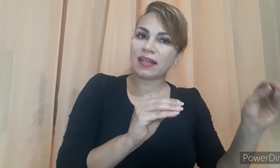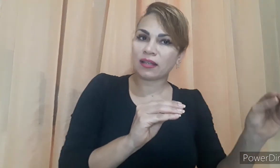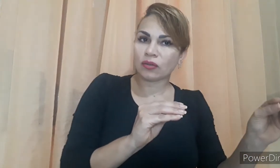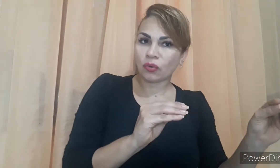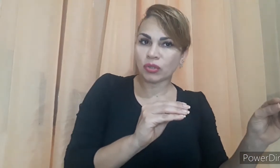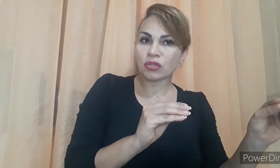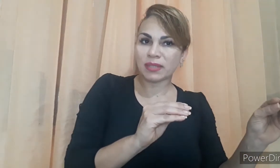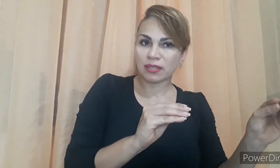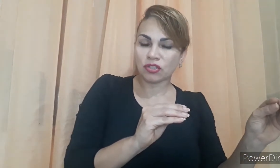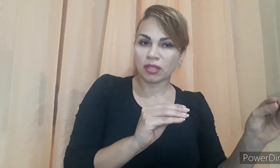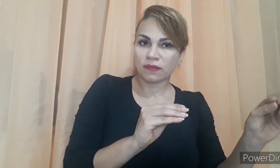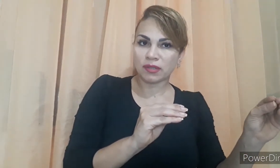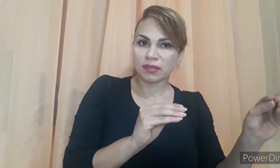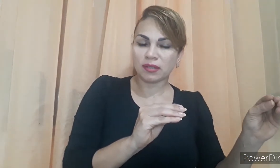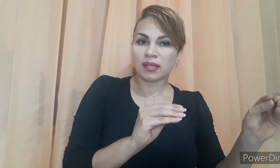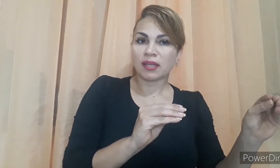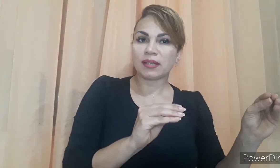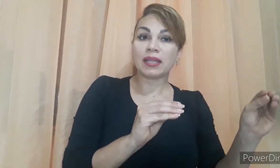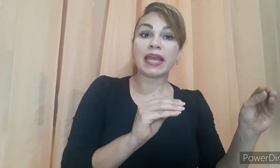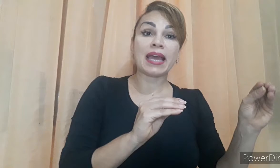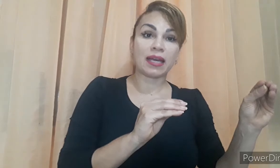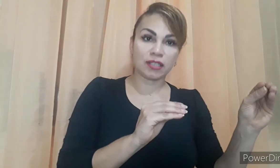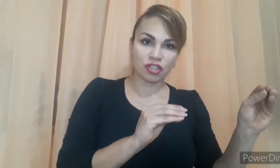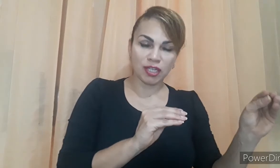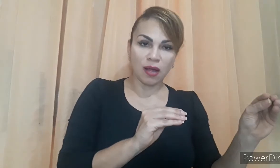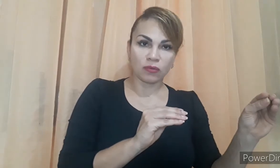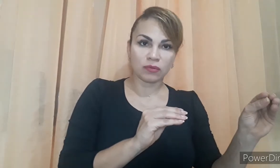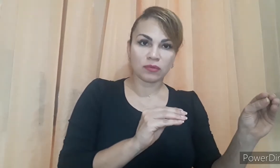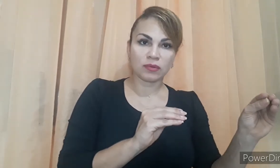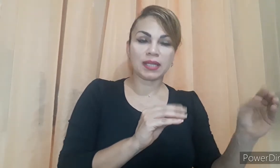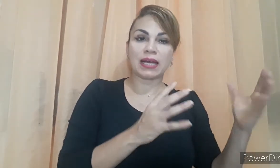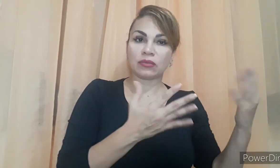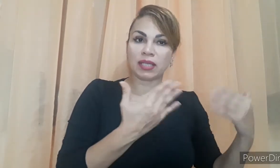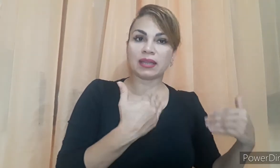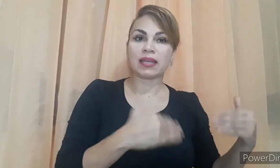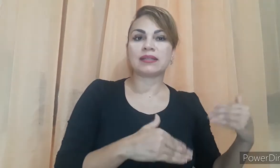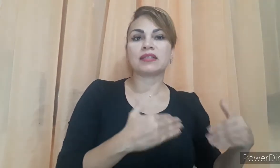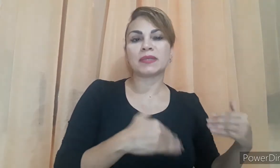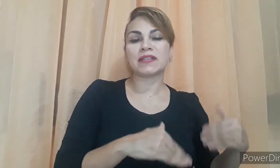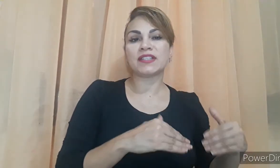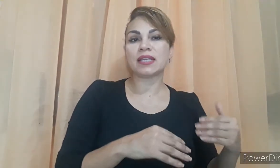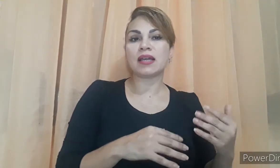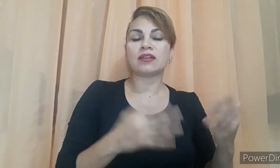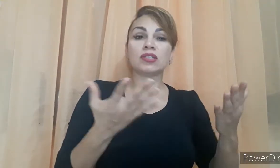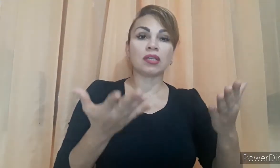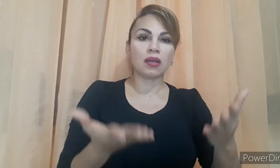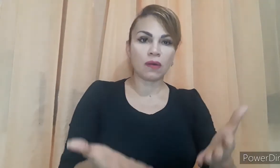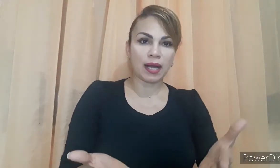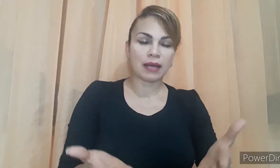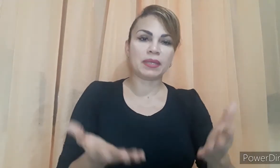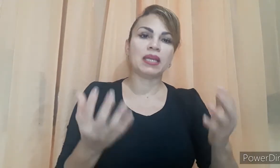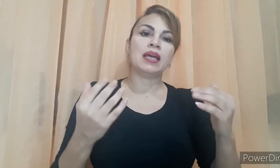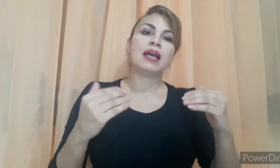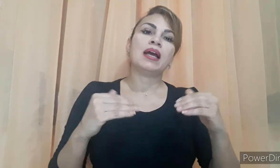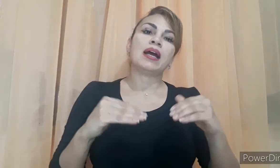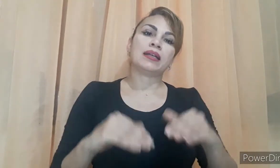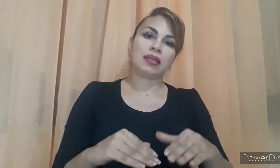sucedem os substantivos, em regra geral. Claro que tem as especificidades que não cabem aqui